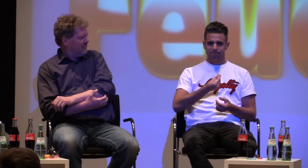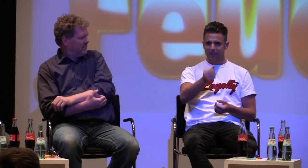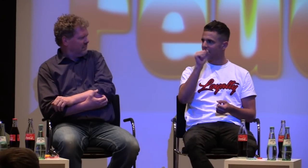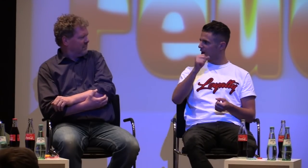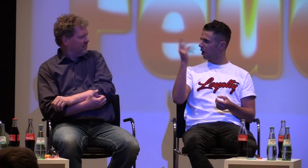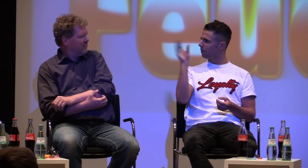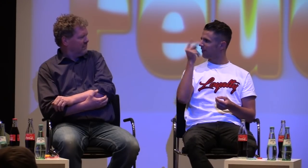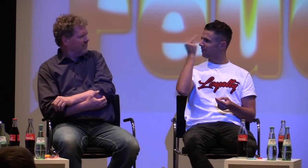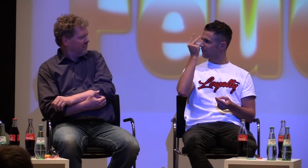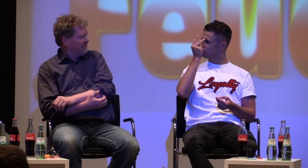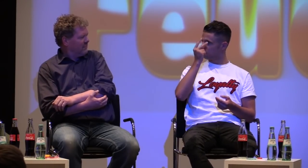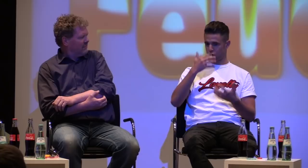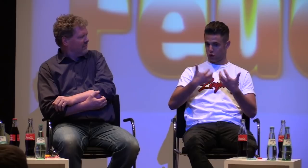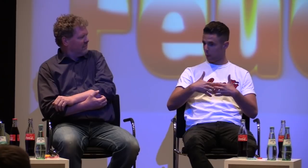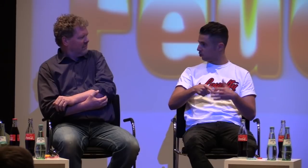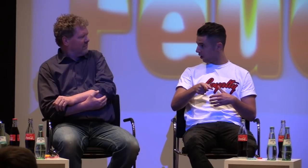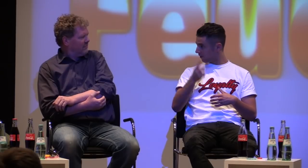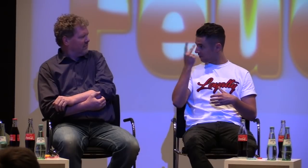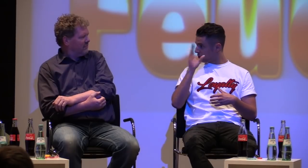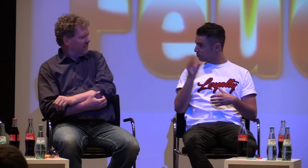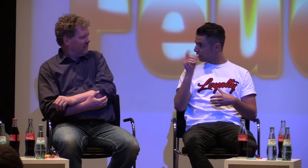Und dieses, wenn man was falsch gemacht hat oder